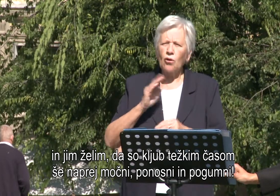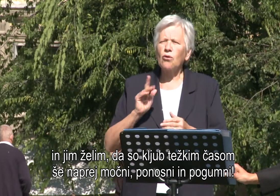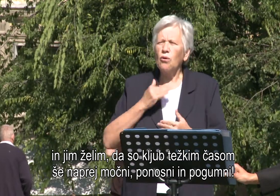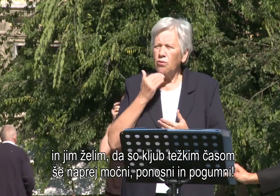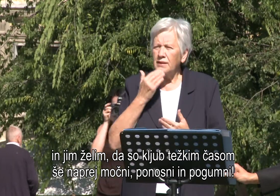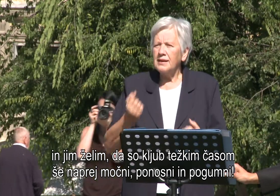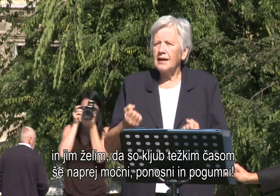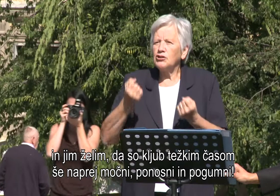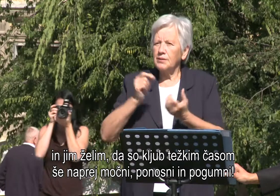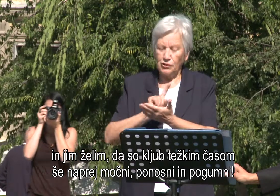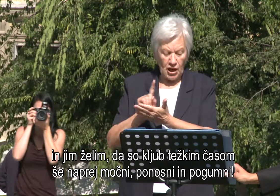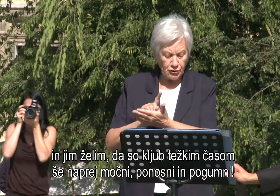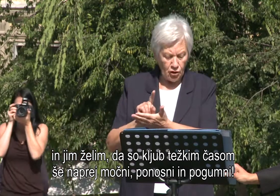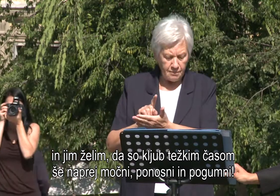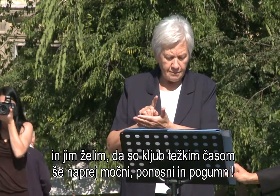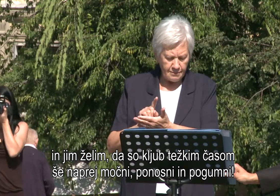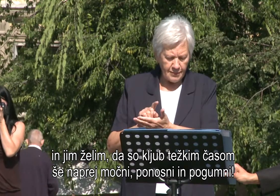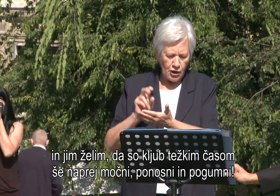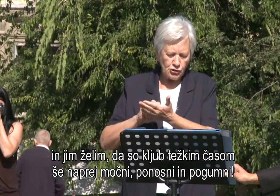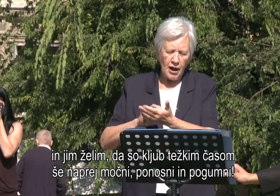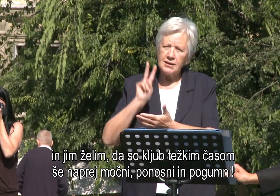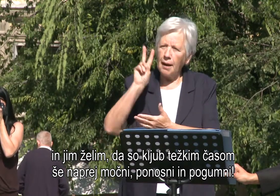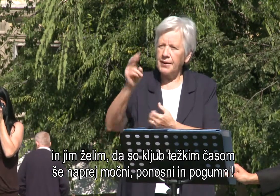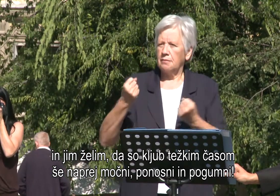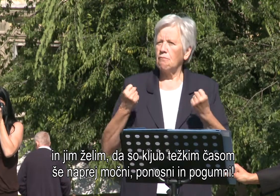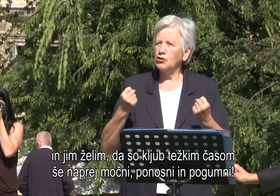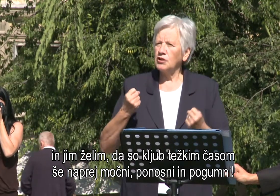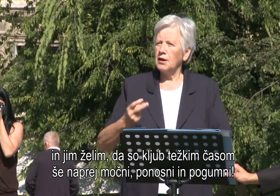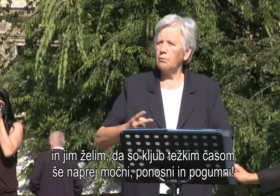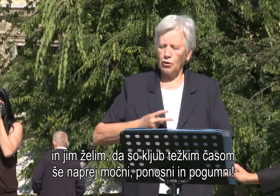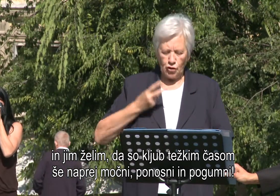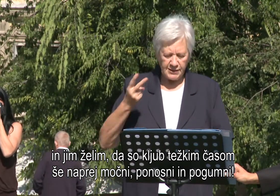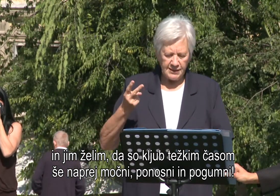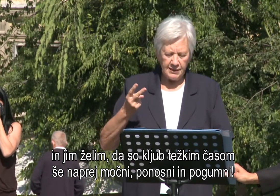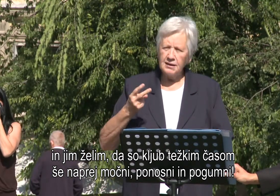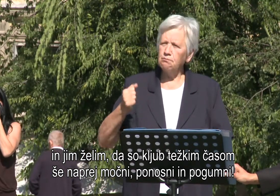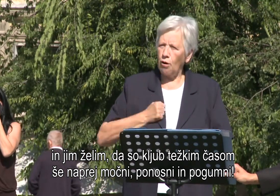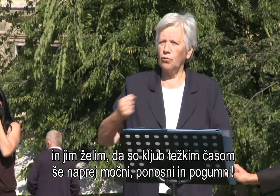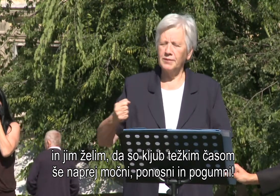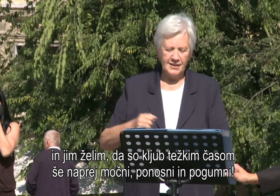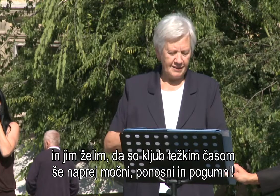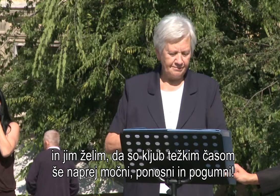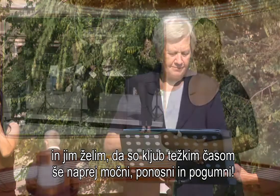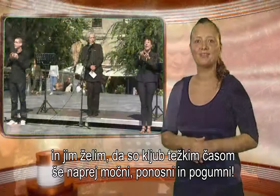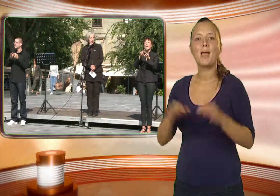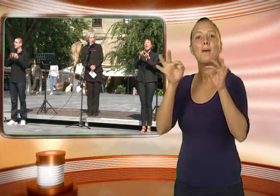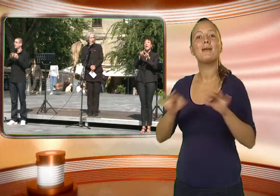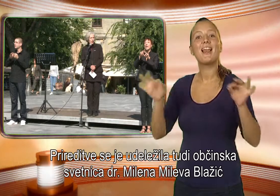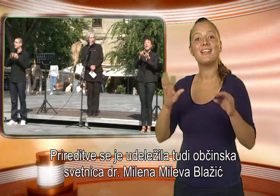so kljub težkim časom še naprej močni, ponosni in pogumni. Prireditve